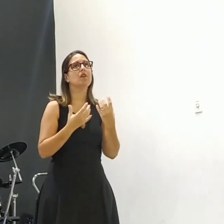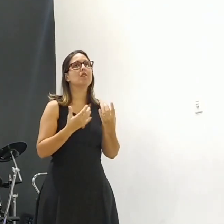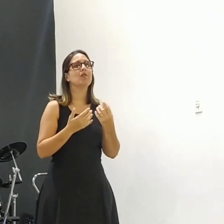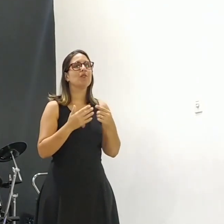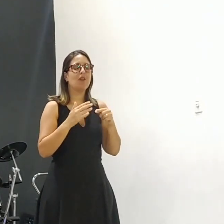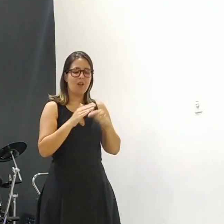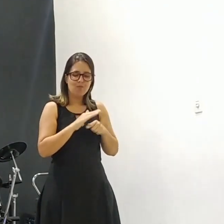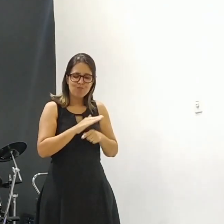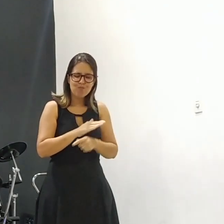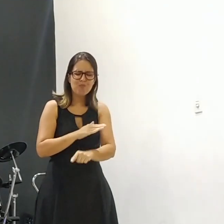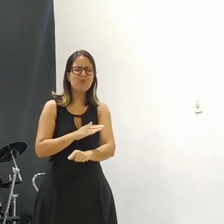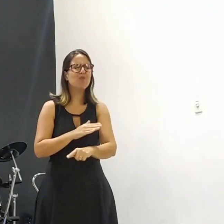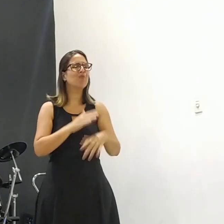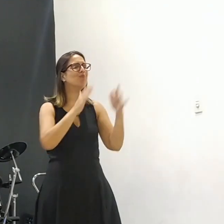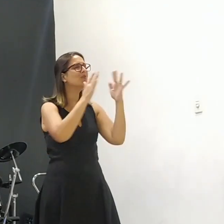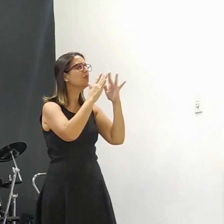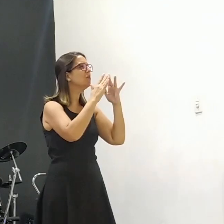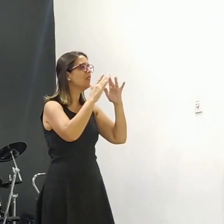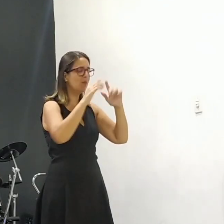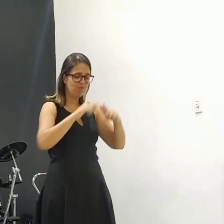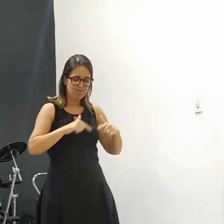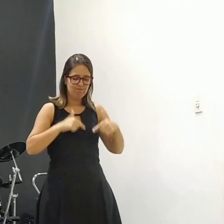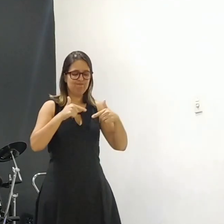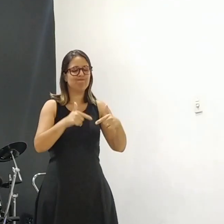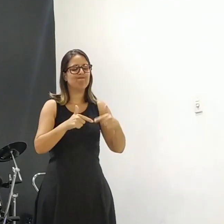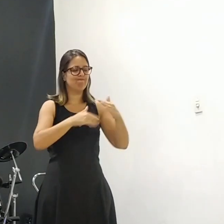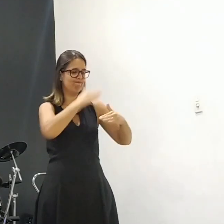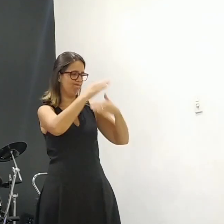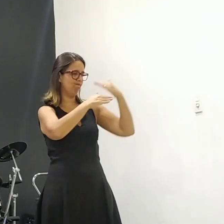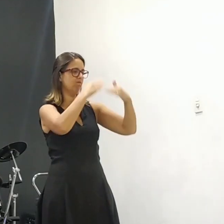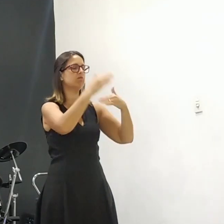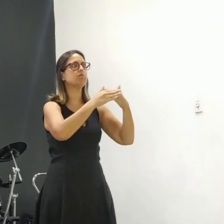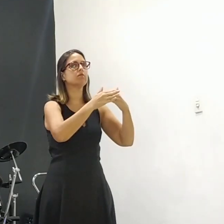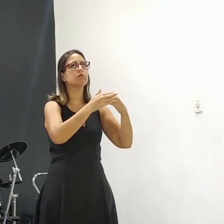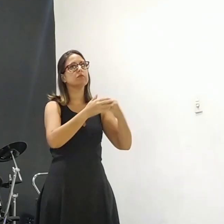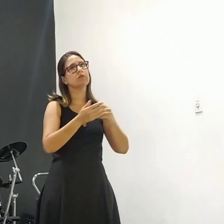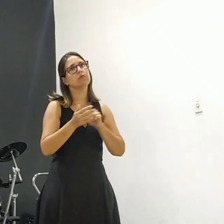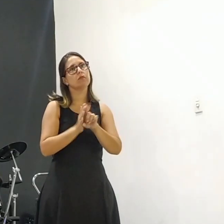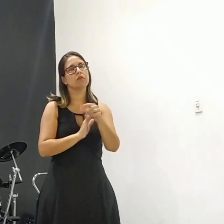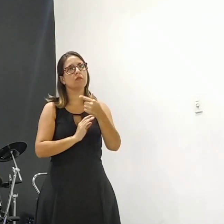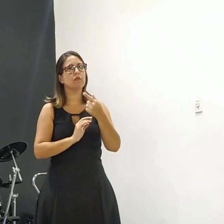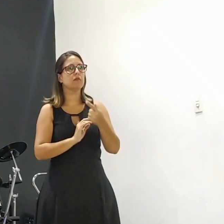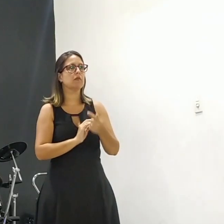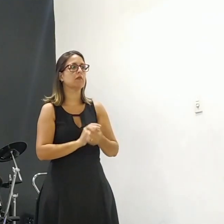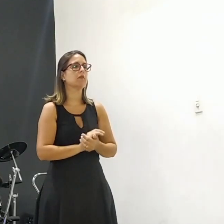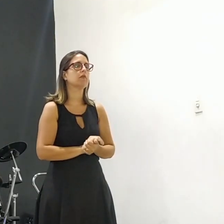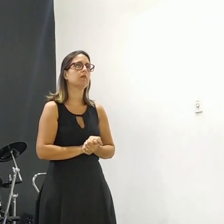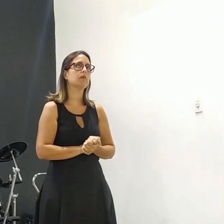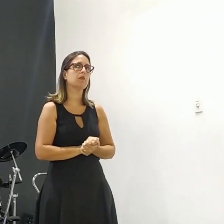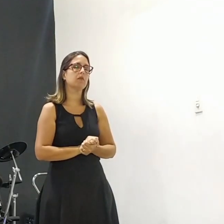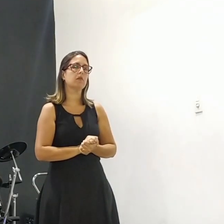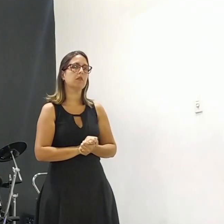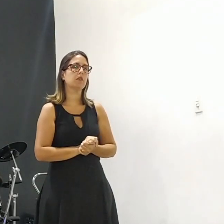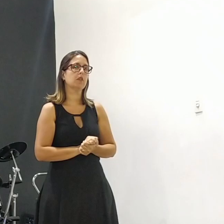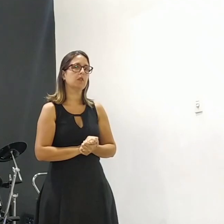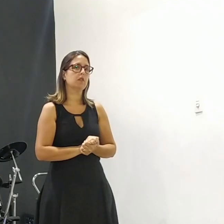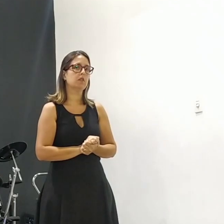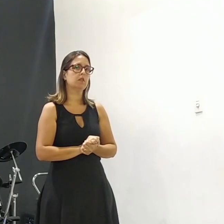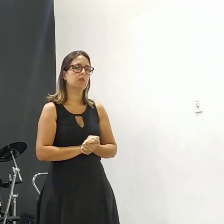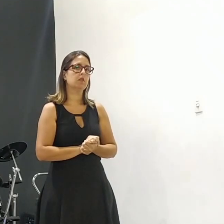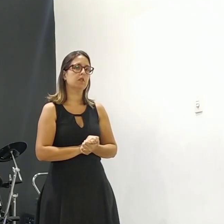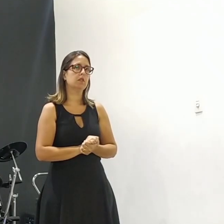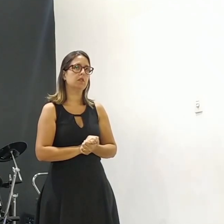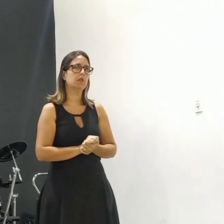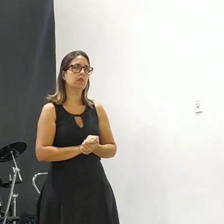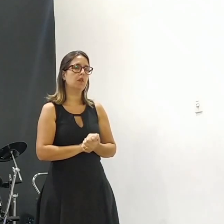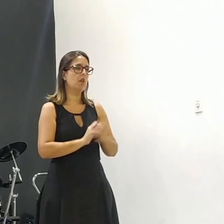levar para frente, para águas mais profundas. No versículo 7, ele vê uma abundância